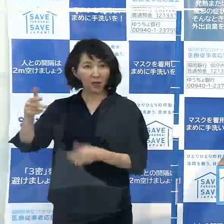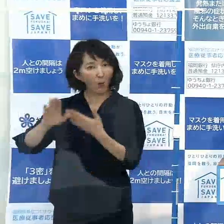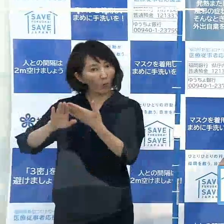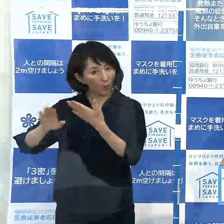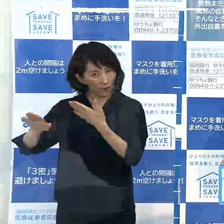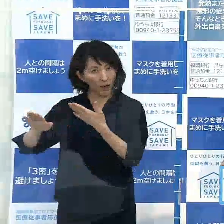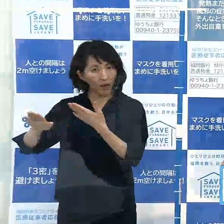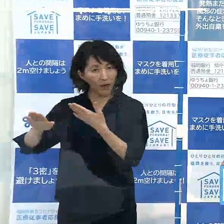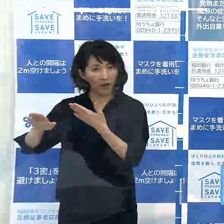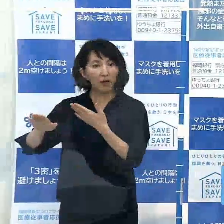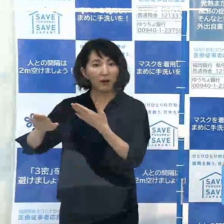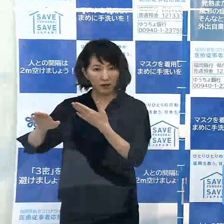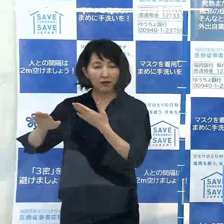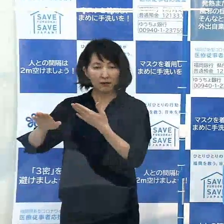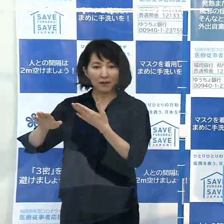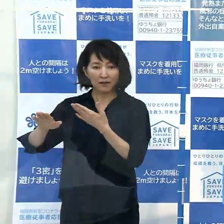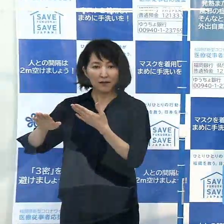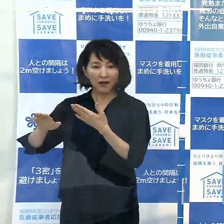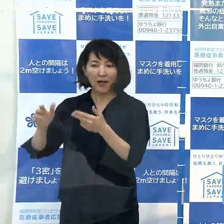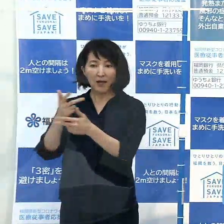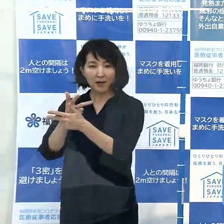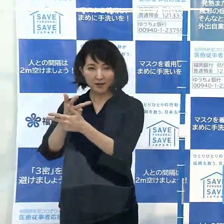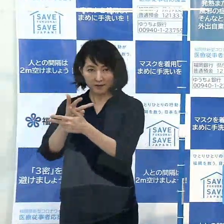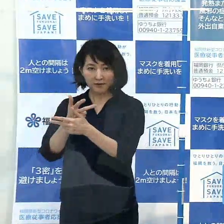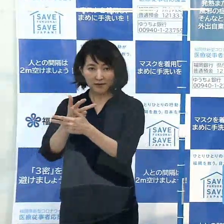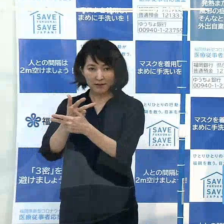ところは 県がやるということで、